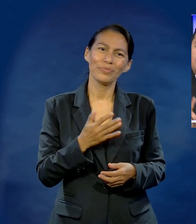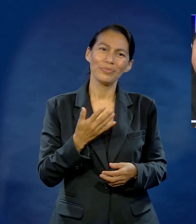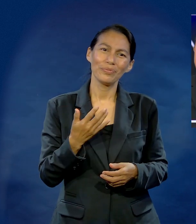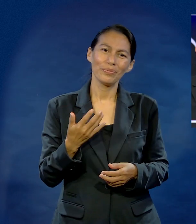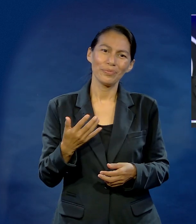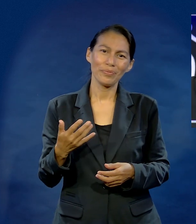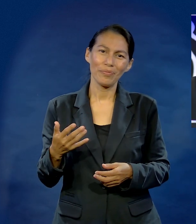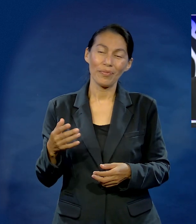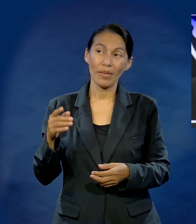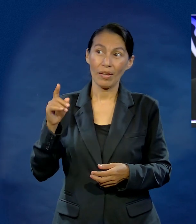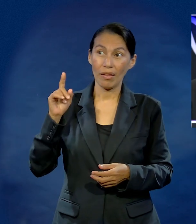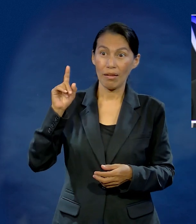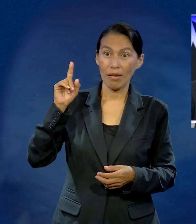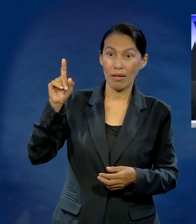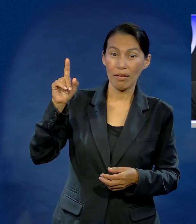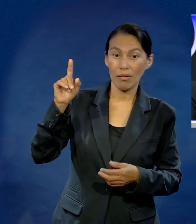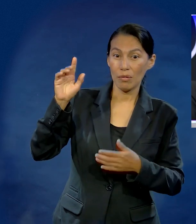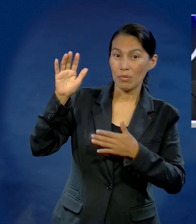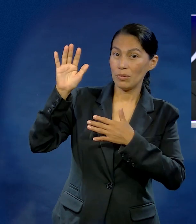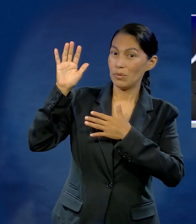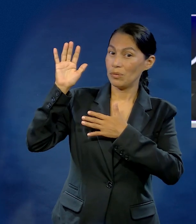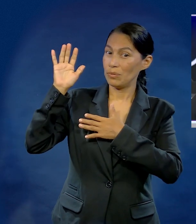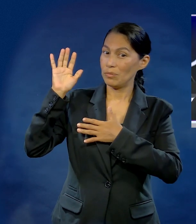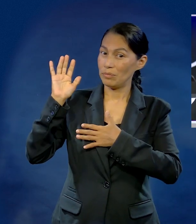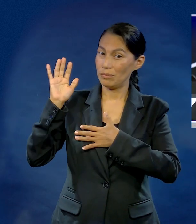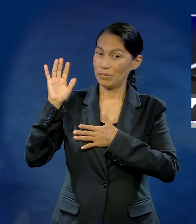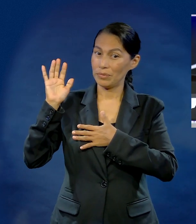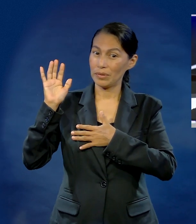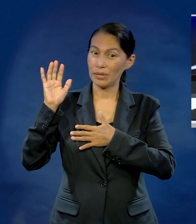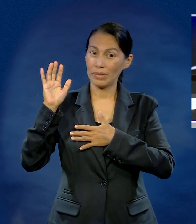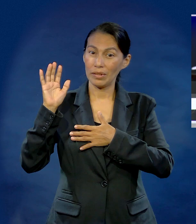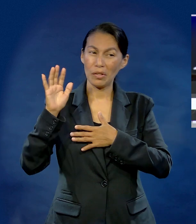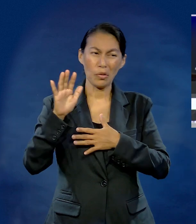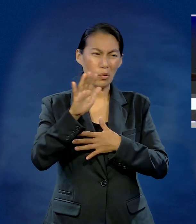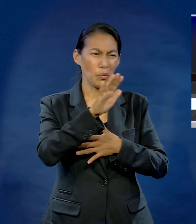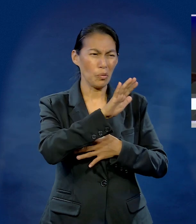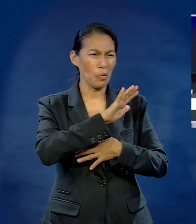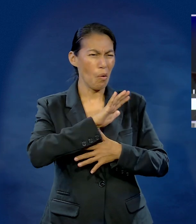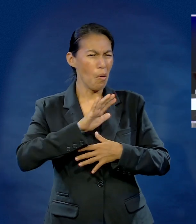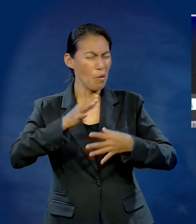Él no te promete las